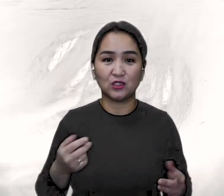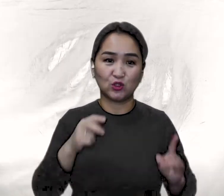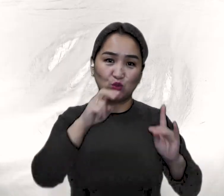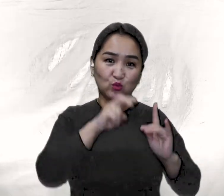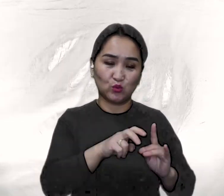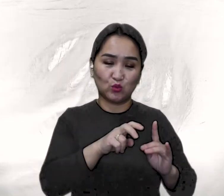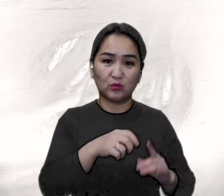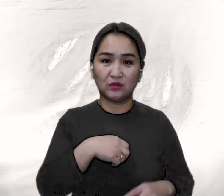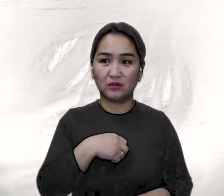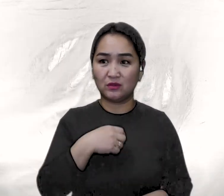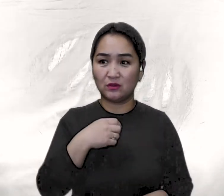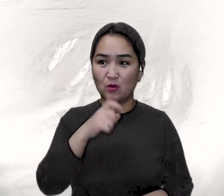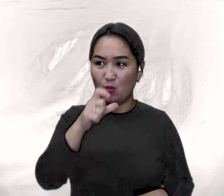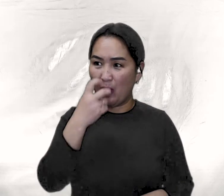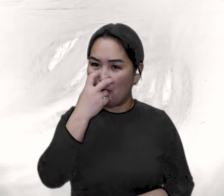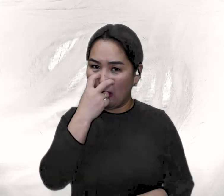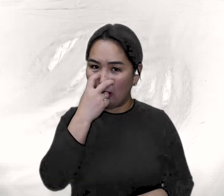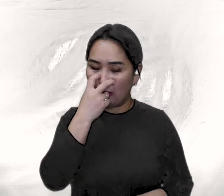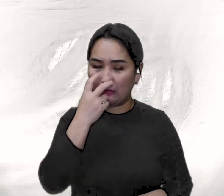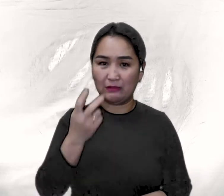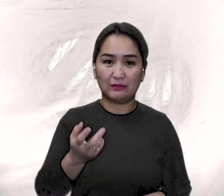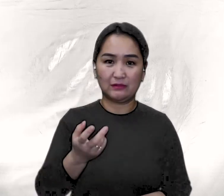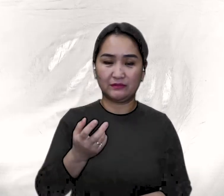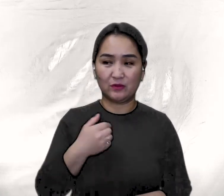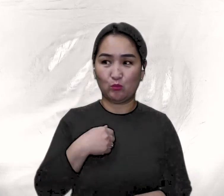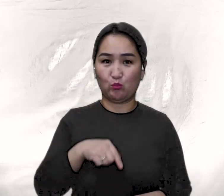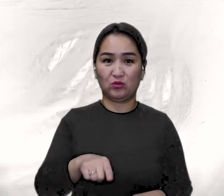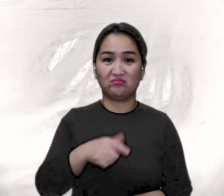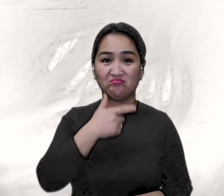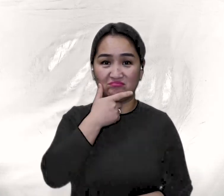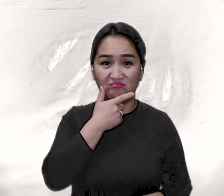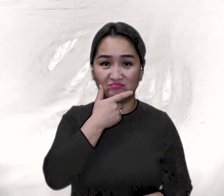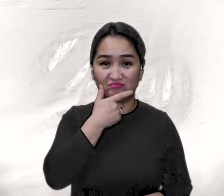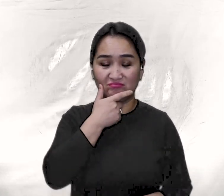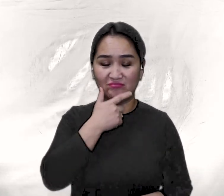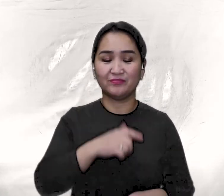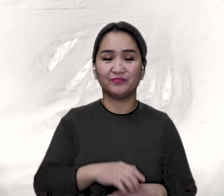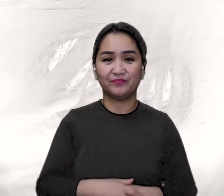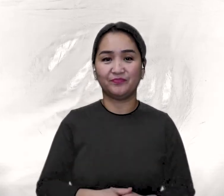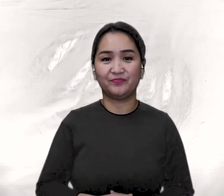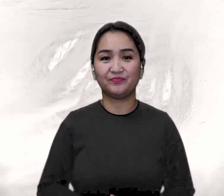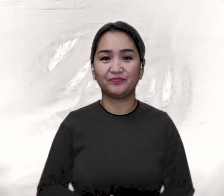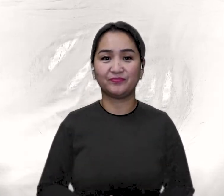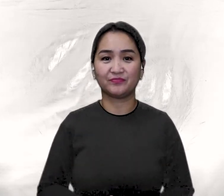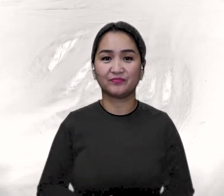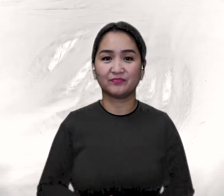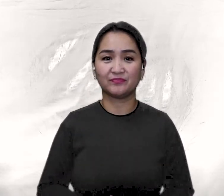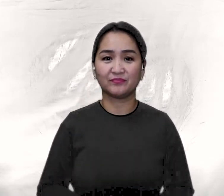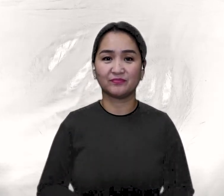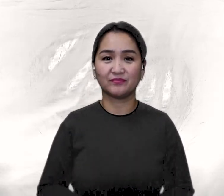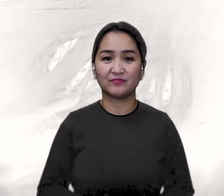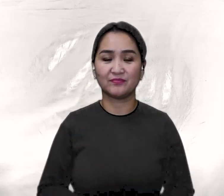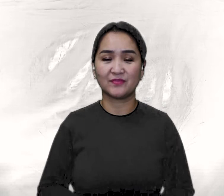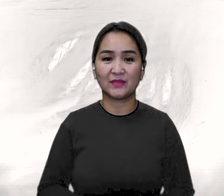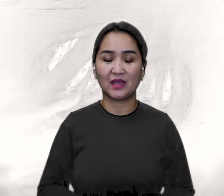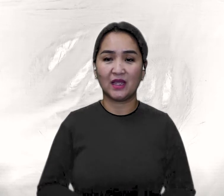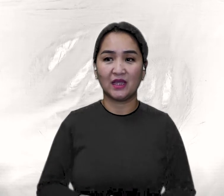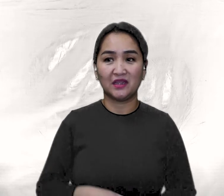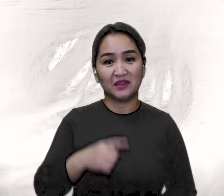хүмүүс амар хардаг тий. Босоод мэдээж бийсэж чадахгүй. Тэгэл ингээл нэг за нэг өнжөөл